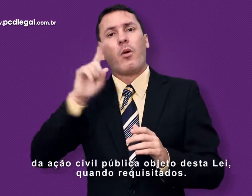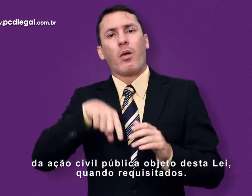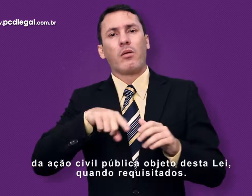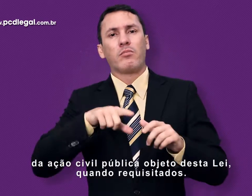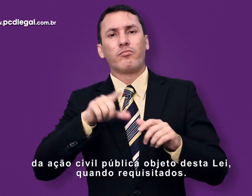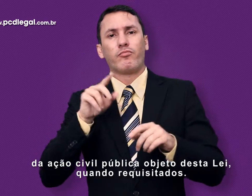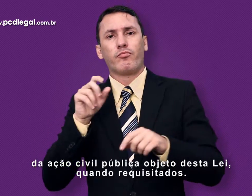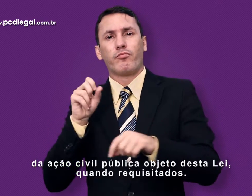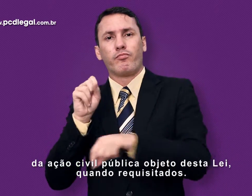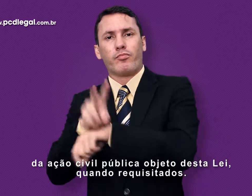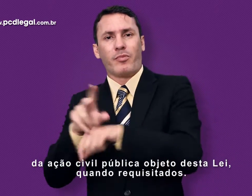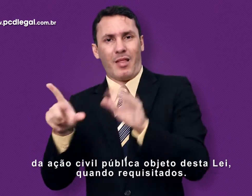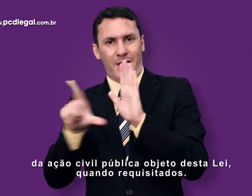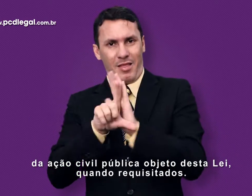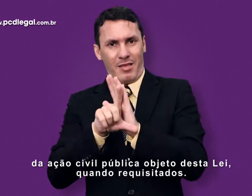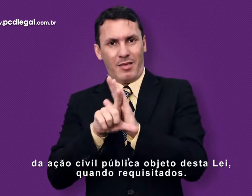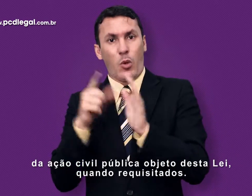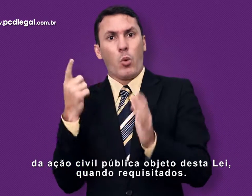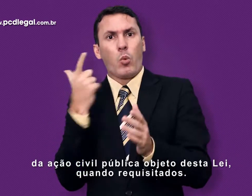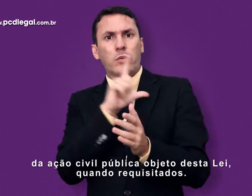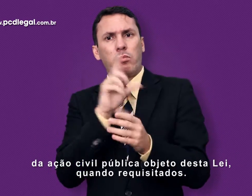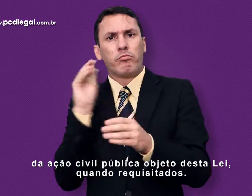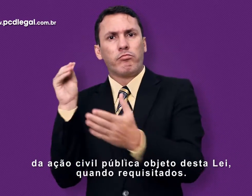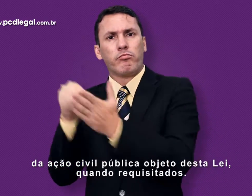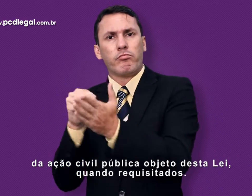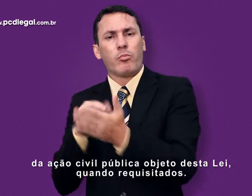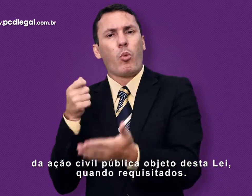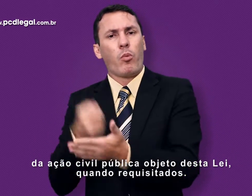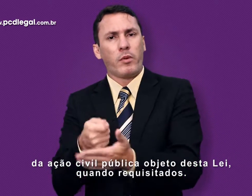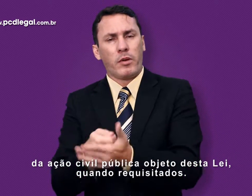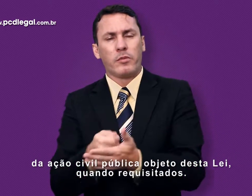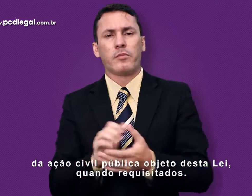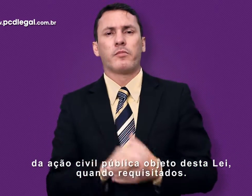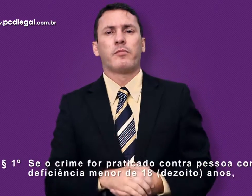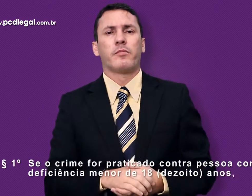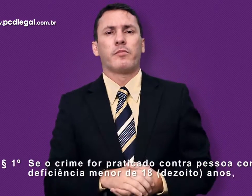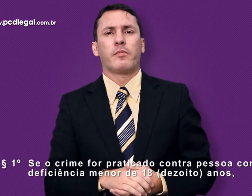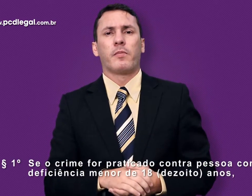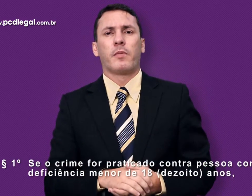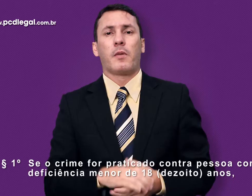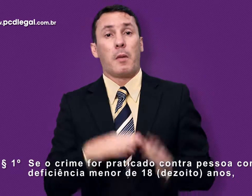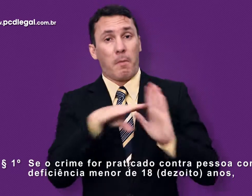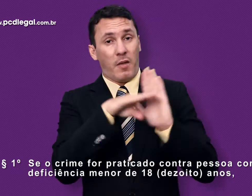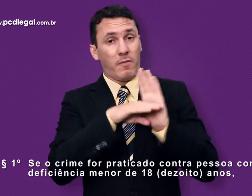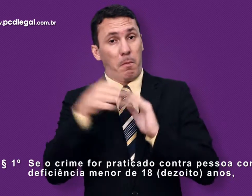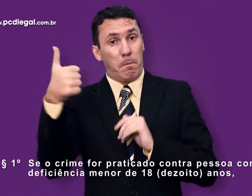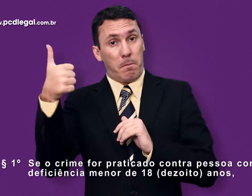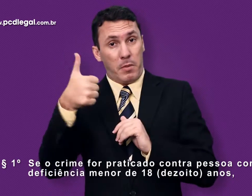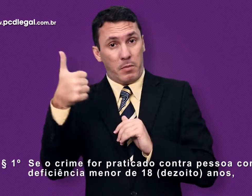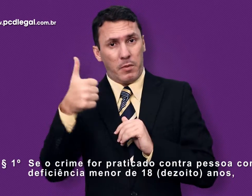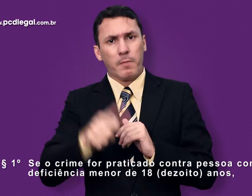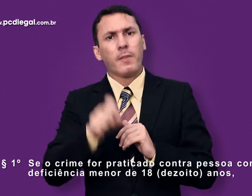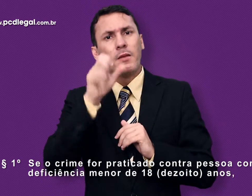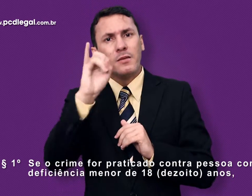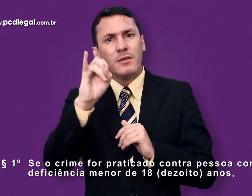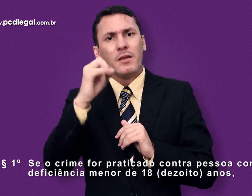da ação civil pública objeto desta lei, quando requisitados. Parágrafo 1º. Se o crime for praticado